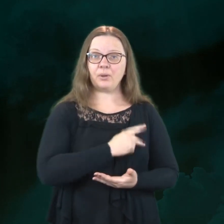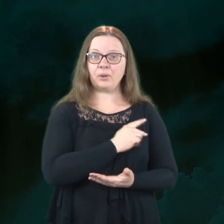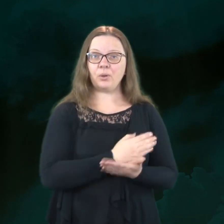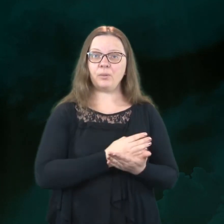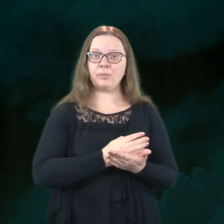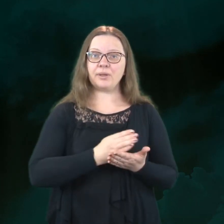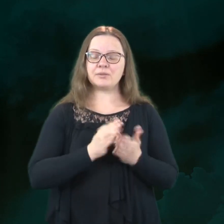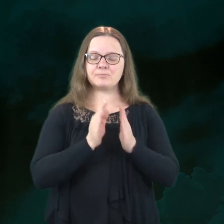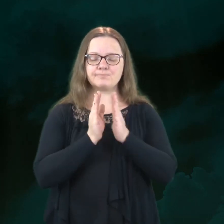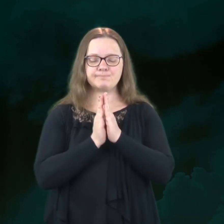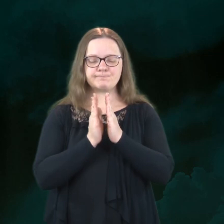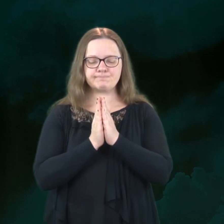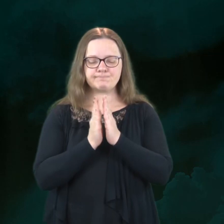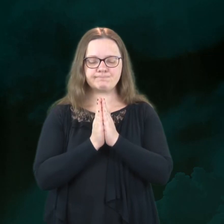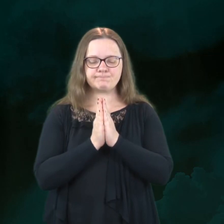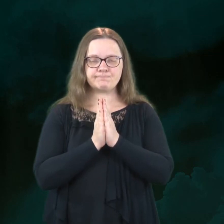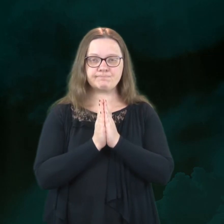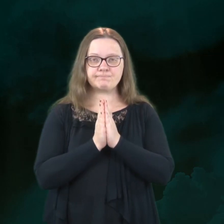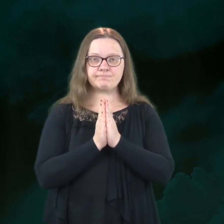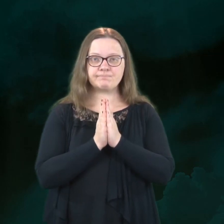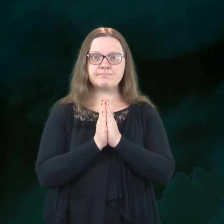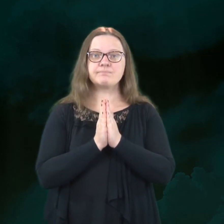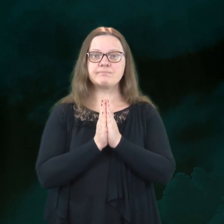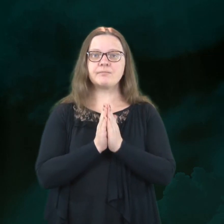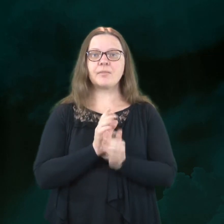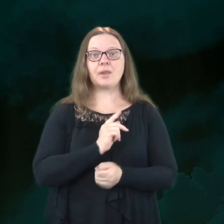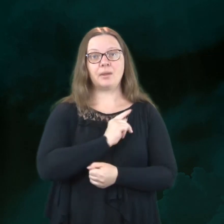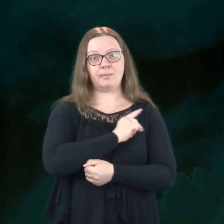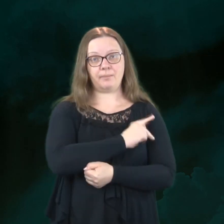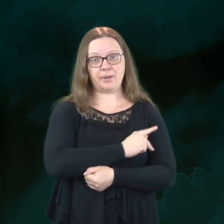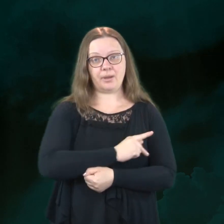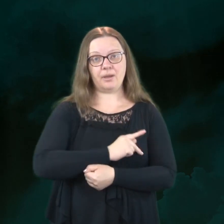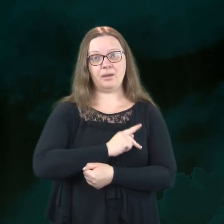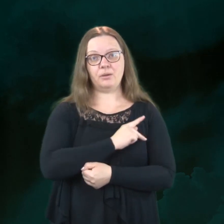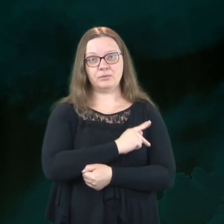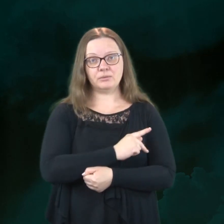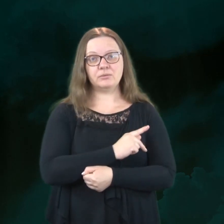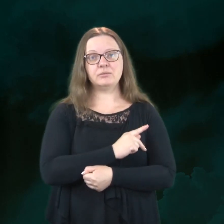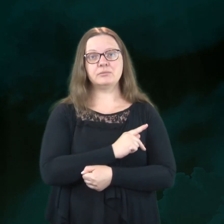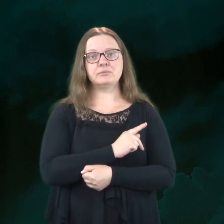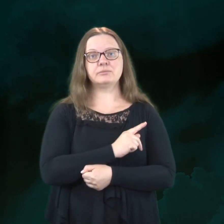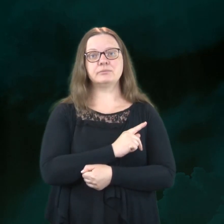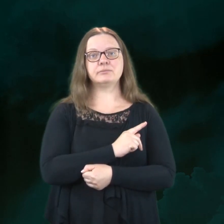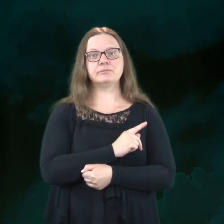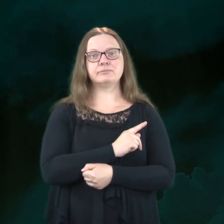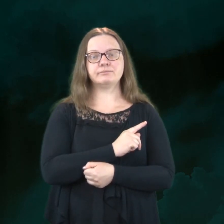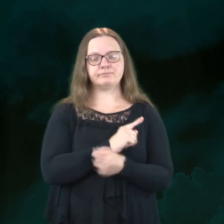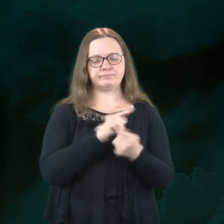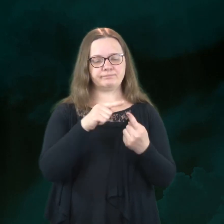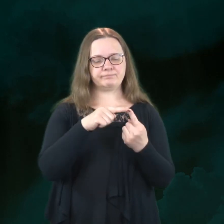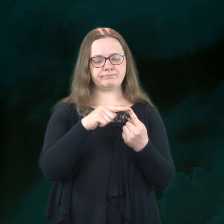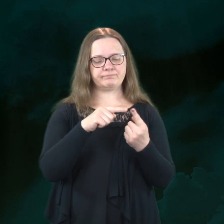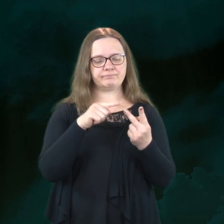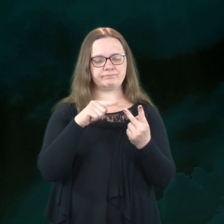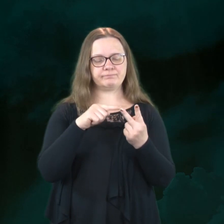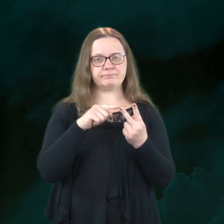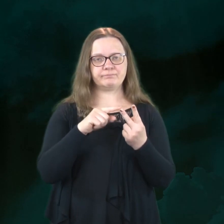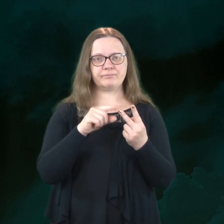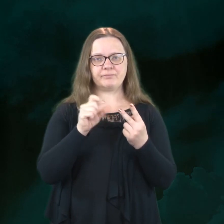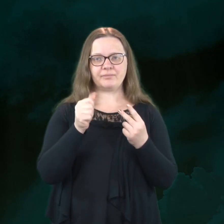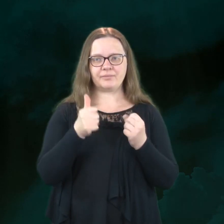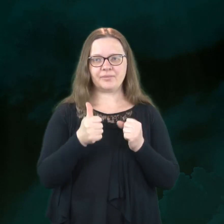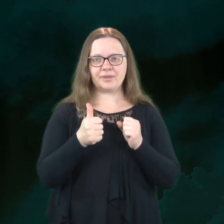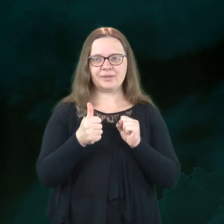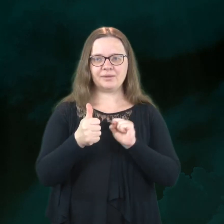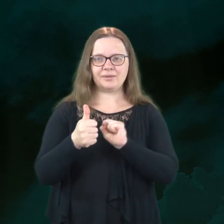Paulo, Silvano, né? Ezra já explicou para nós, Silvano é Silas. Paulo, Silas e Timóteo,